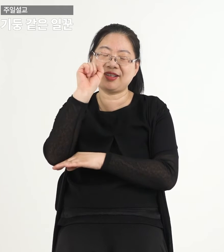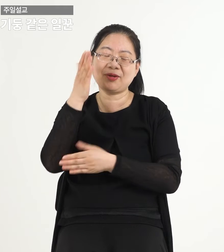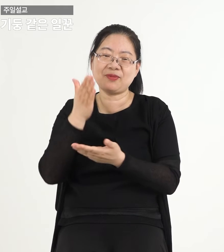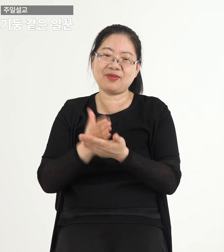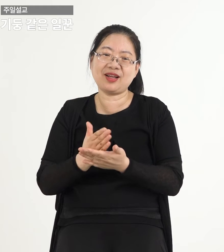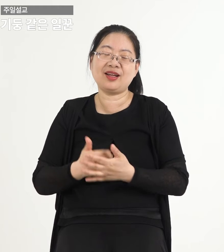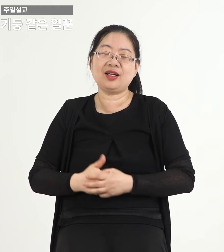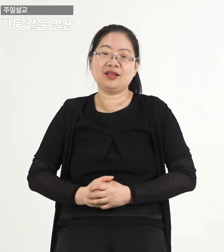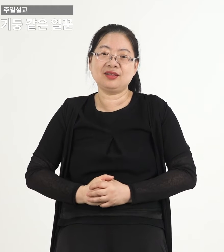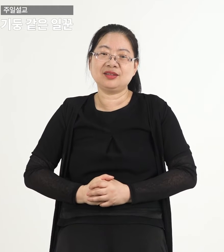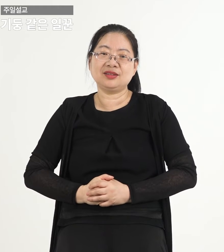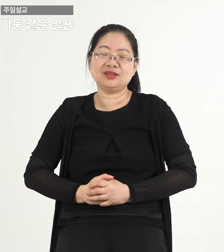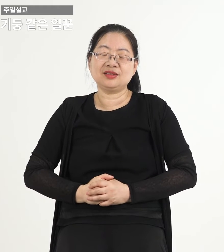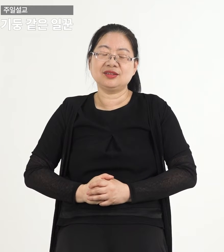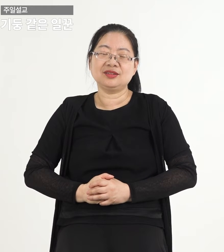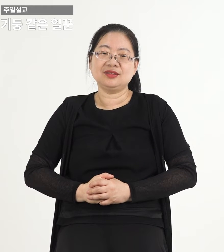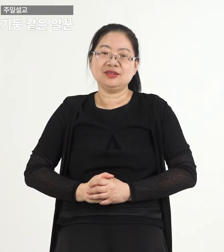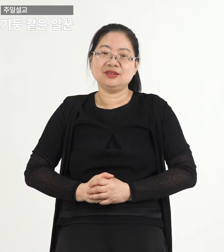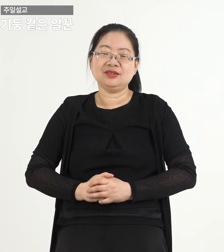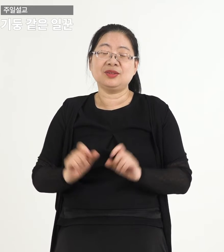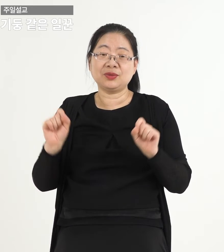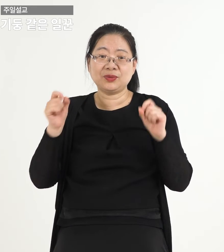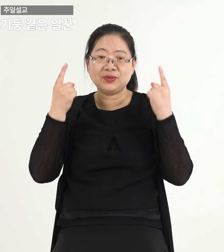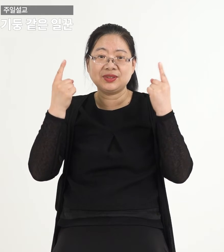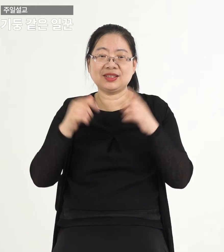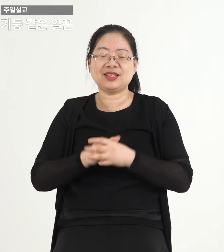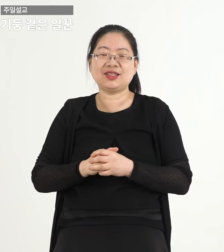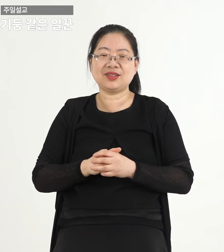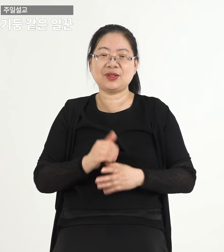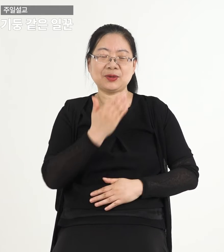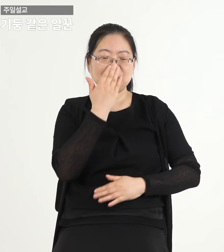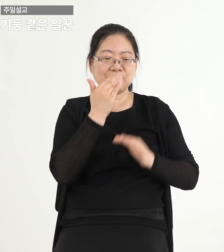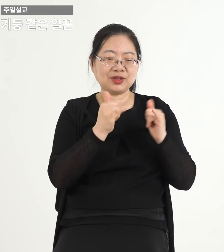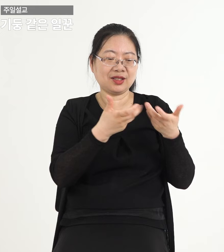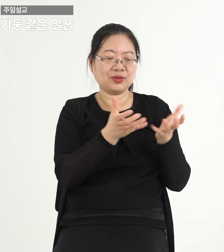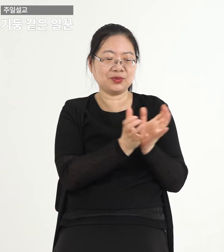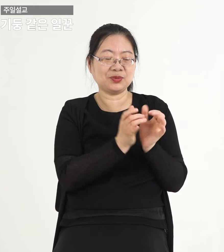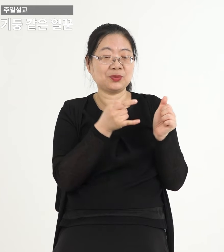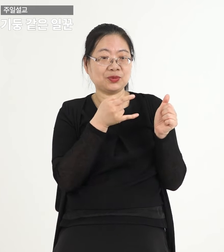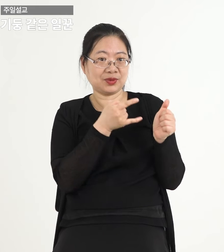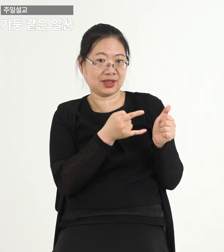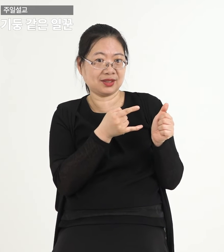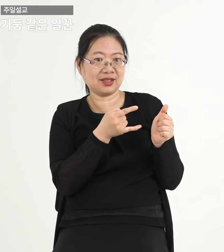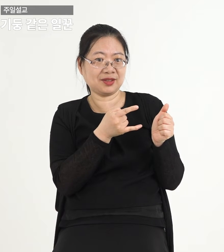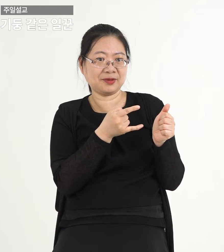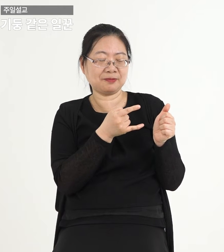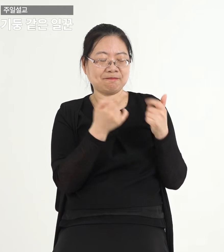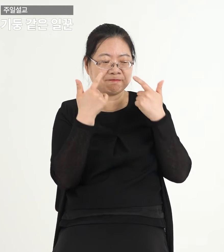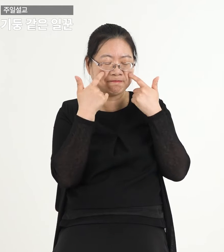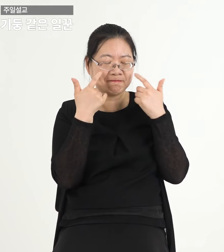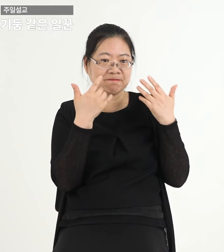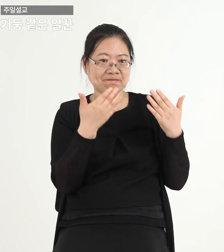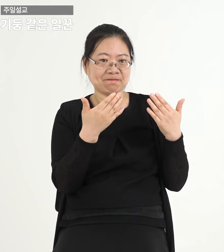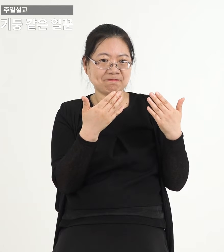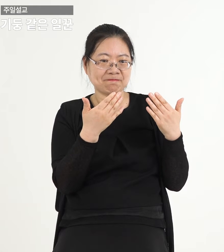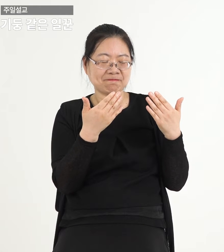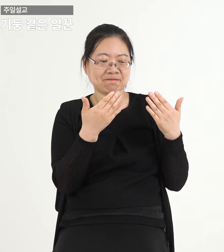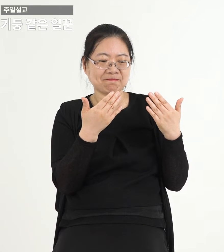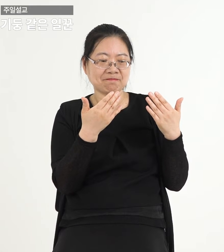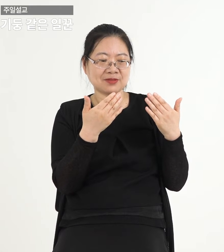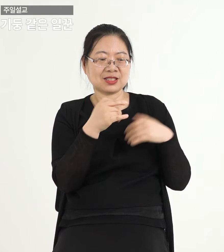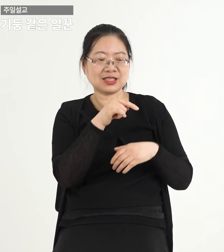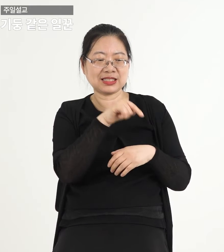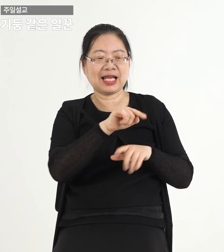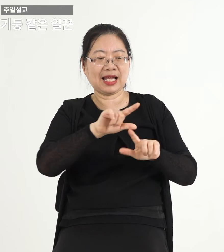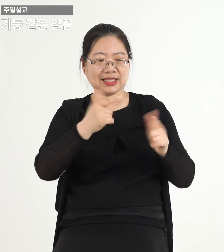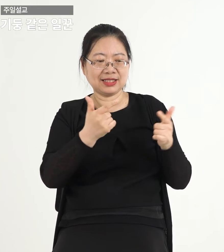마라. 그리고 동시에 유대 공동체를 향해서 정확하게 반박하고 있는